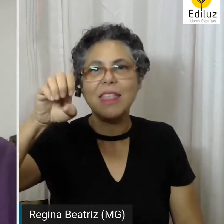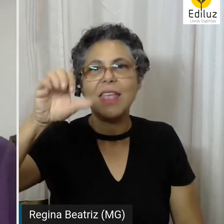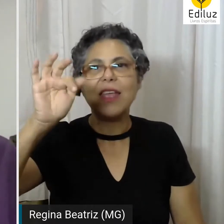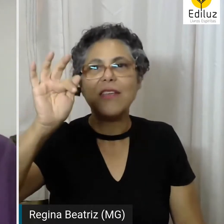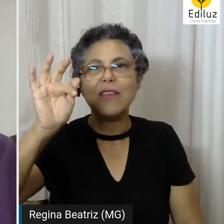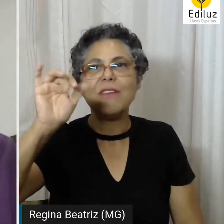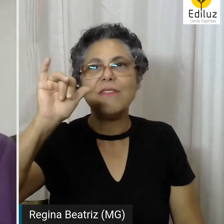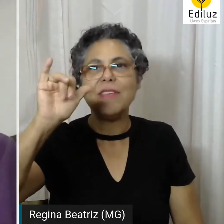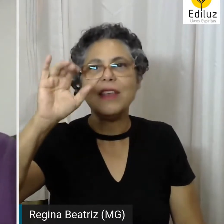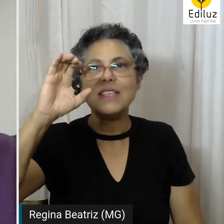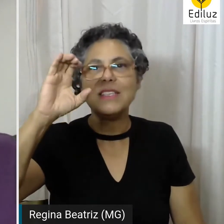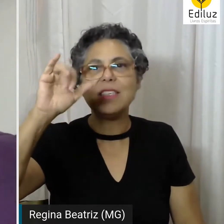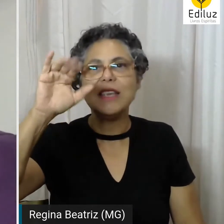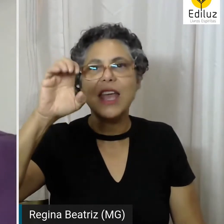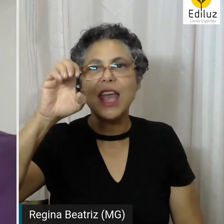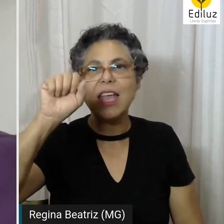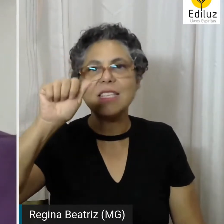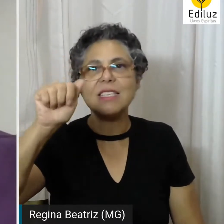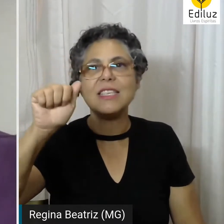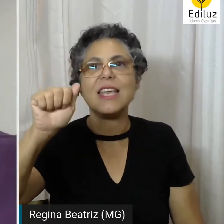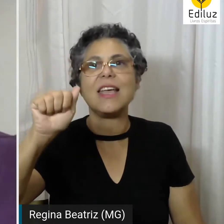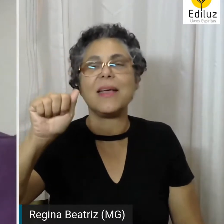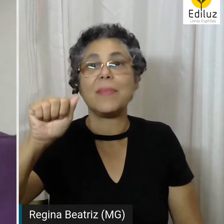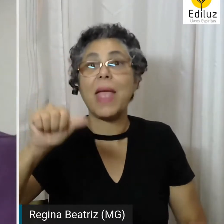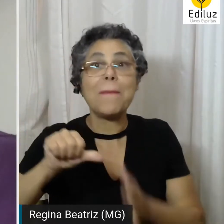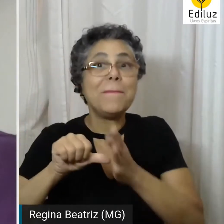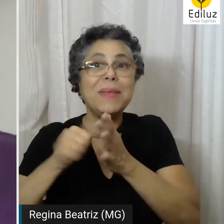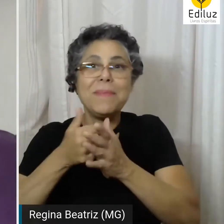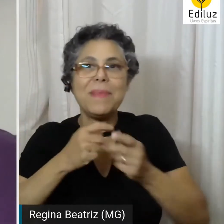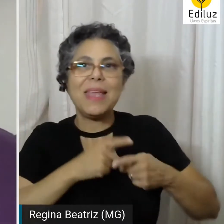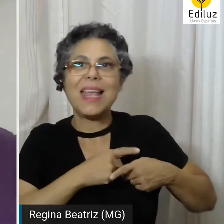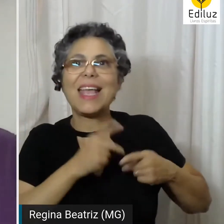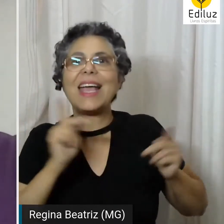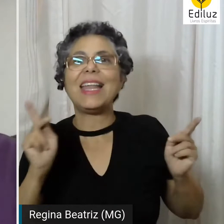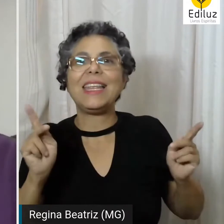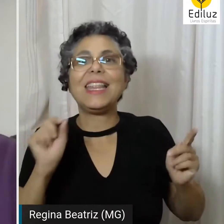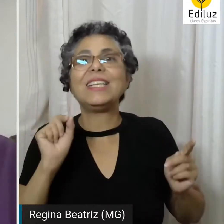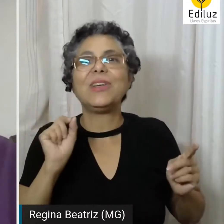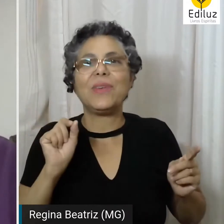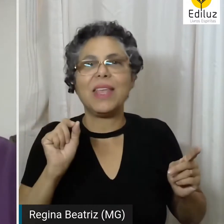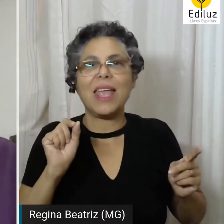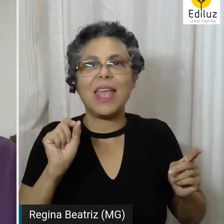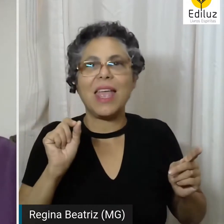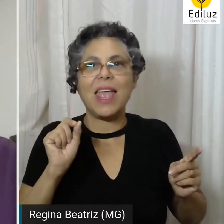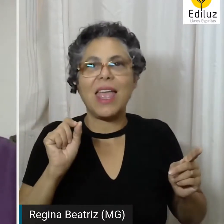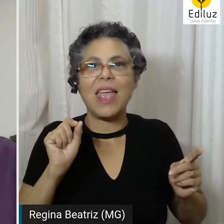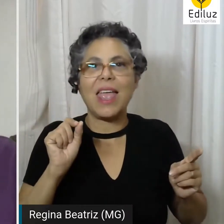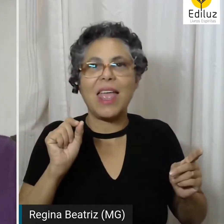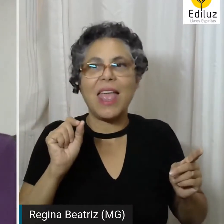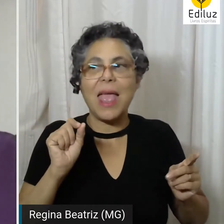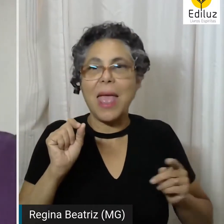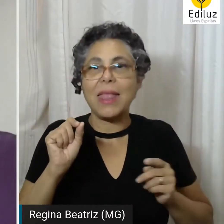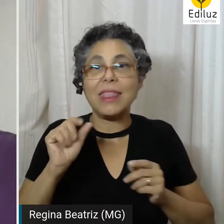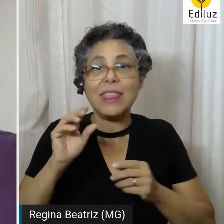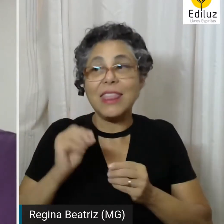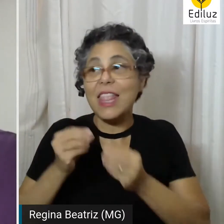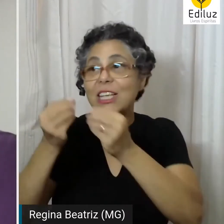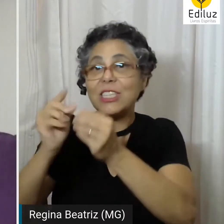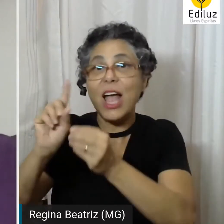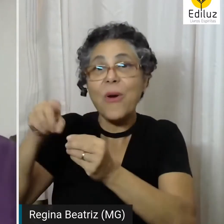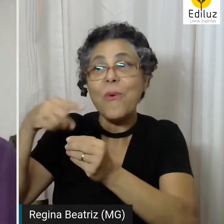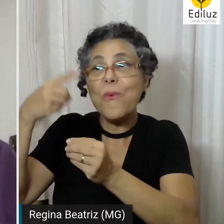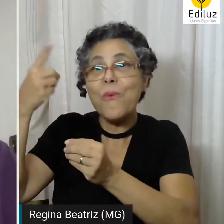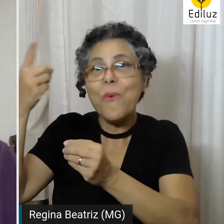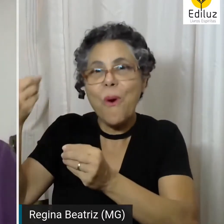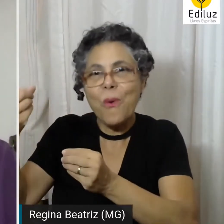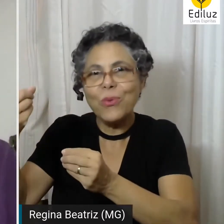caridade. Porquanto a primeira caridade é de permitir que o outro se expresse do jeito que ele